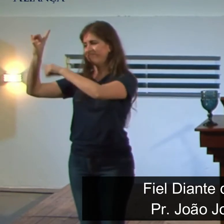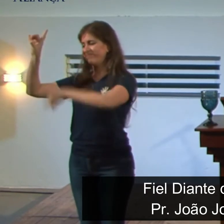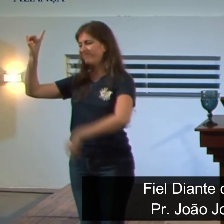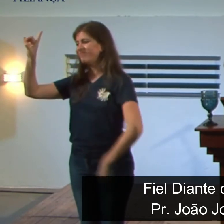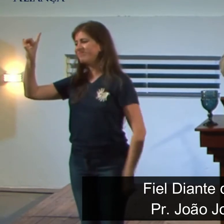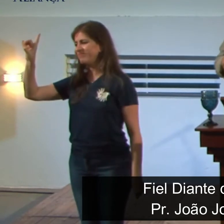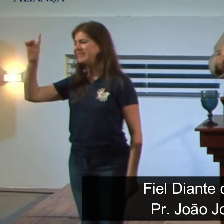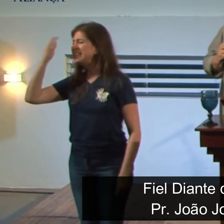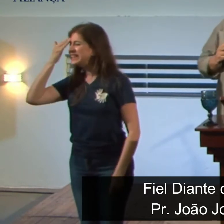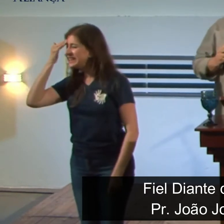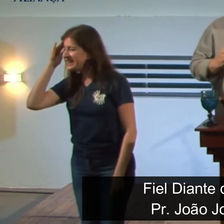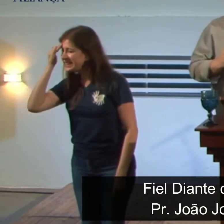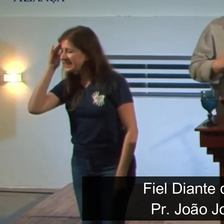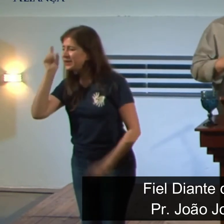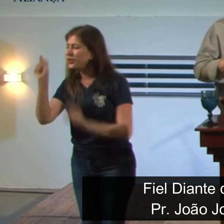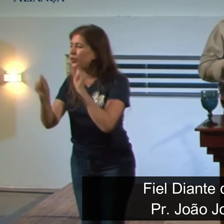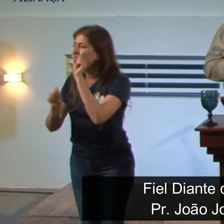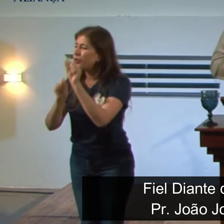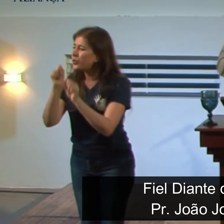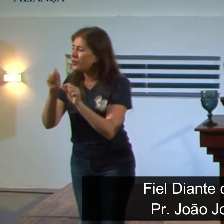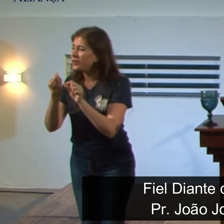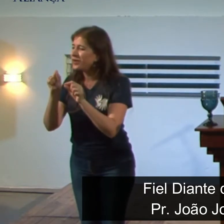entenda o que fez esses homens